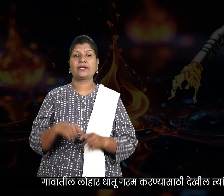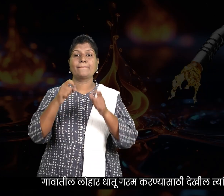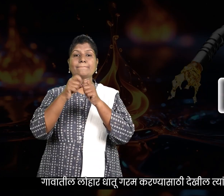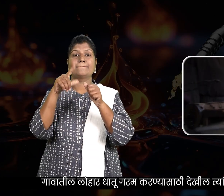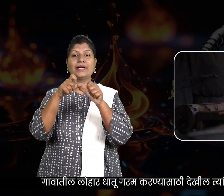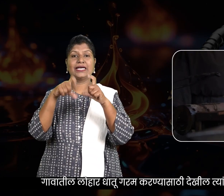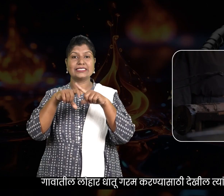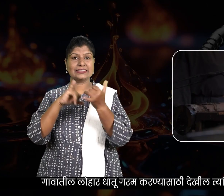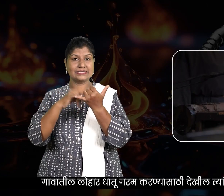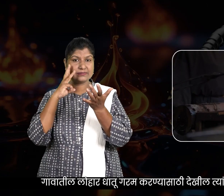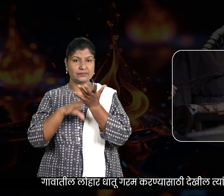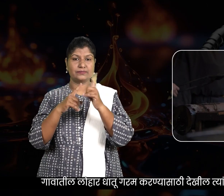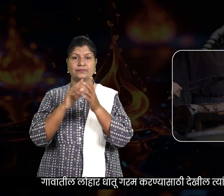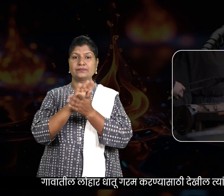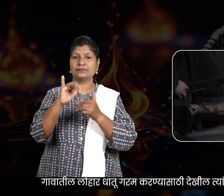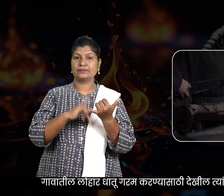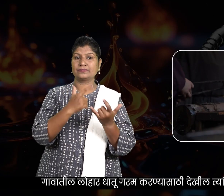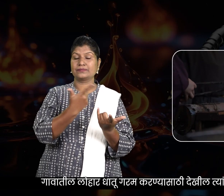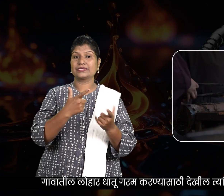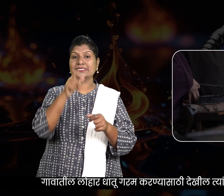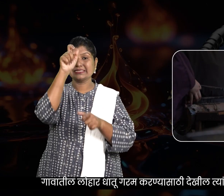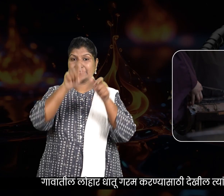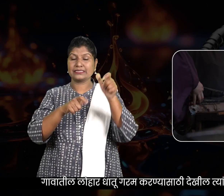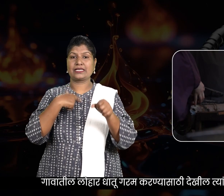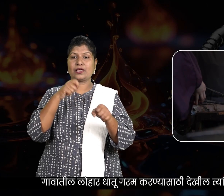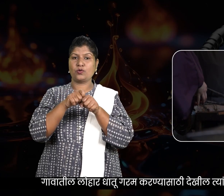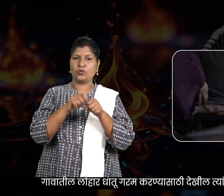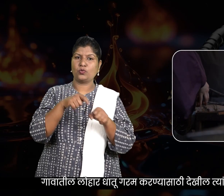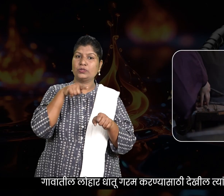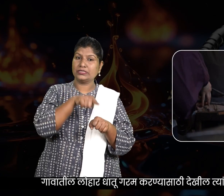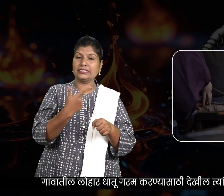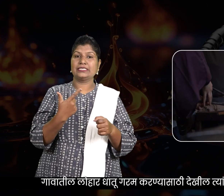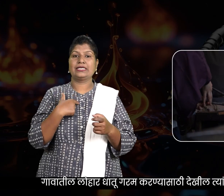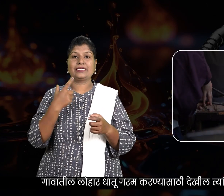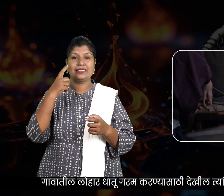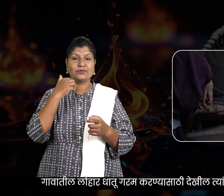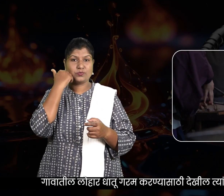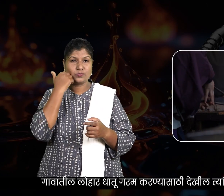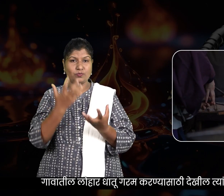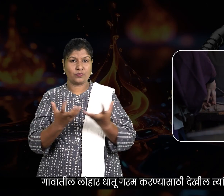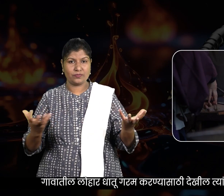गावातील लोहार धातू गरम करण्यासाठी देखील त्यांचा वापर करतात.